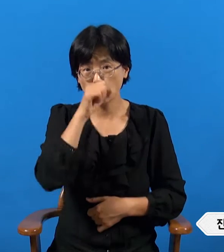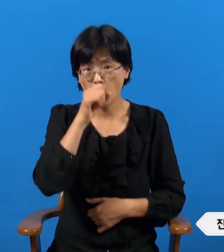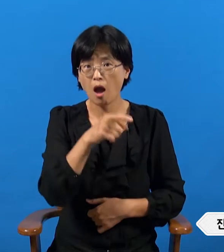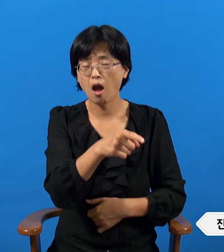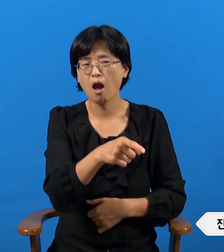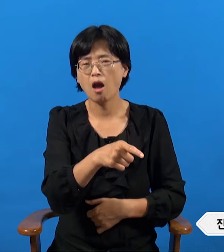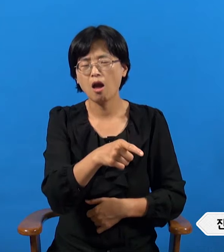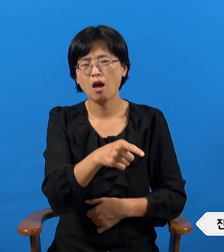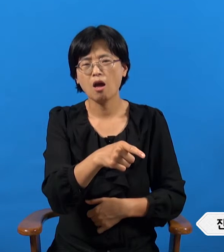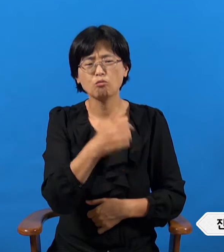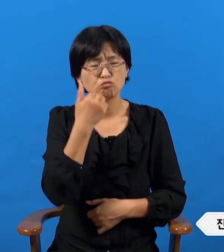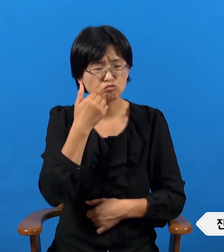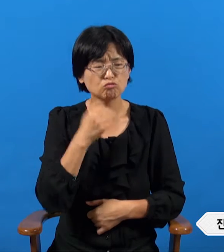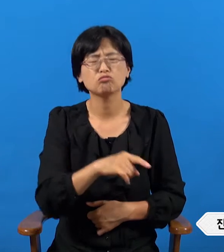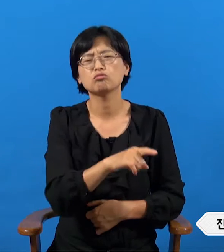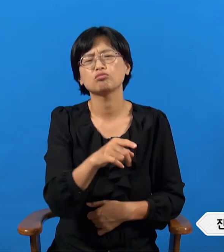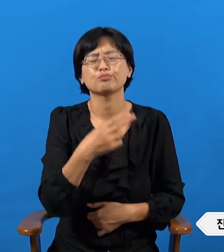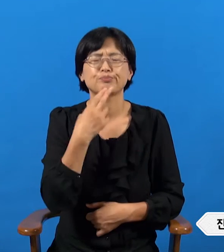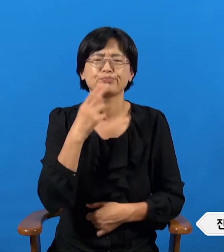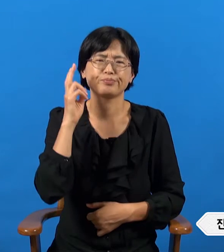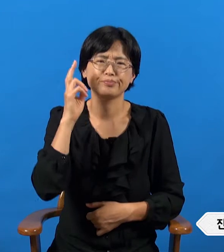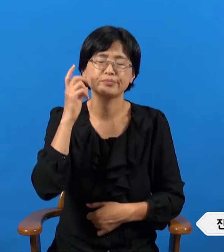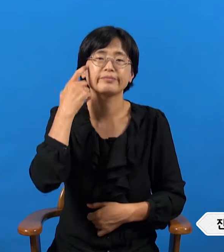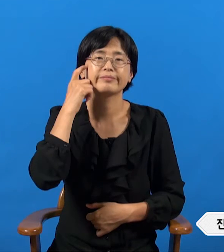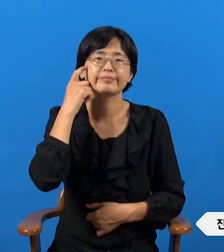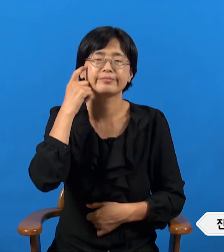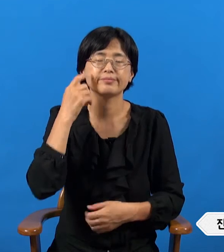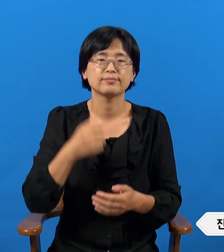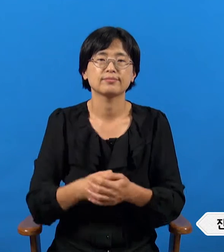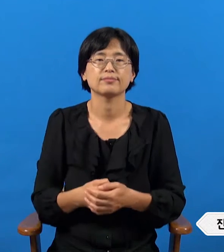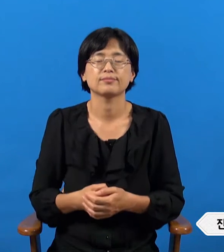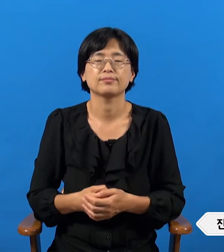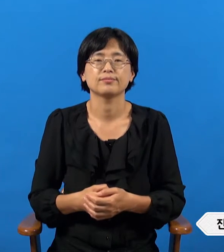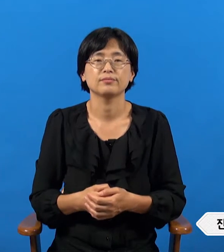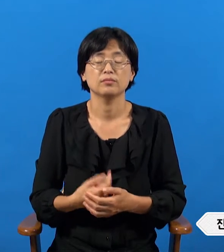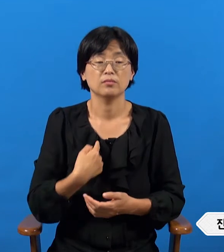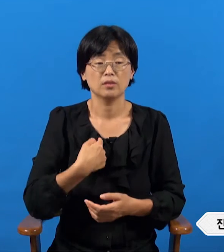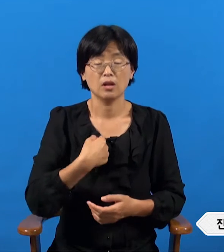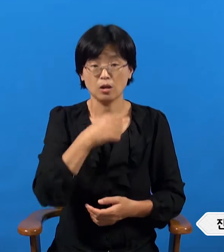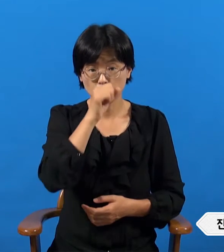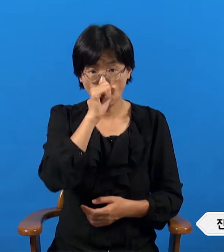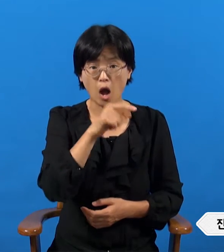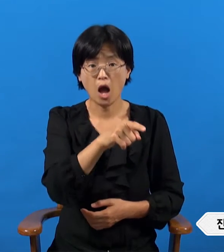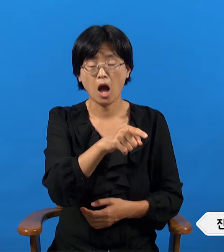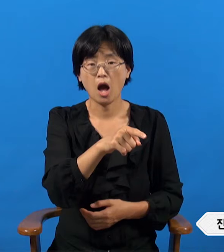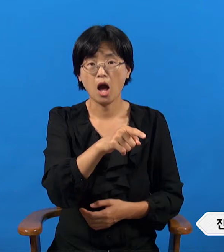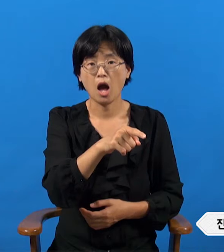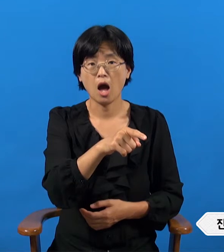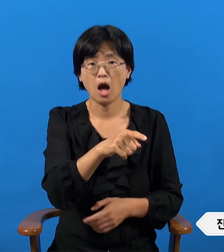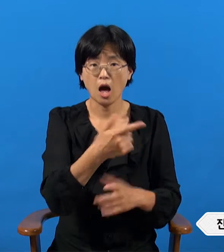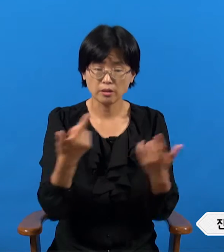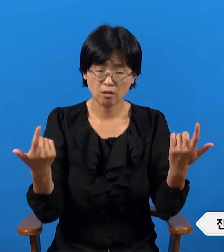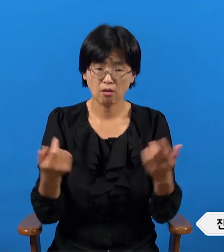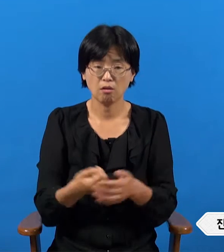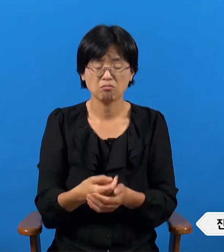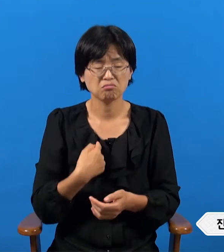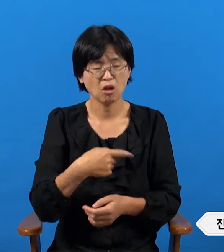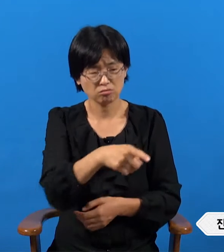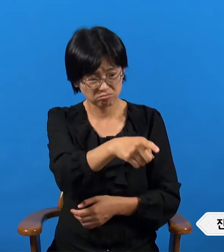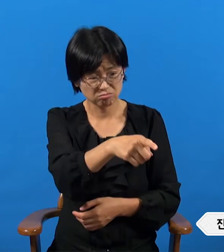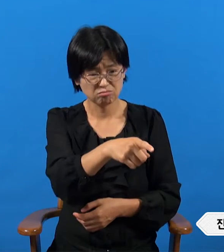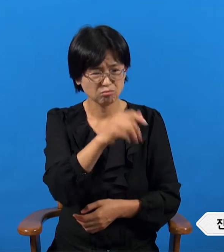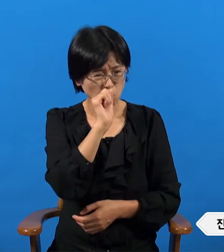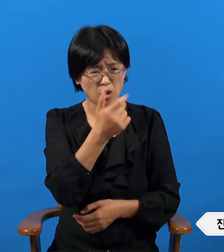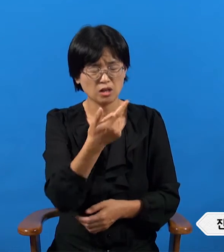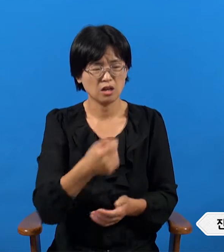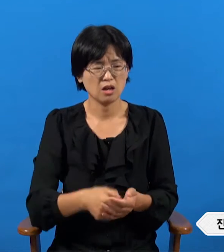다른 사람이 그런 나를 누가 좋아할까라고 생각합니다. 그런 사람들이 나를 좋아하지 않는데 나도 그 사람들을 어떻게